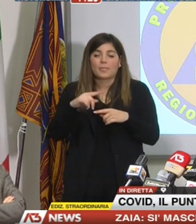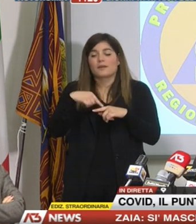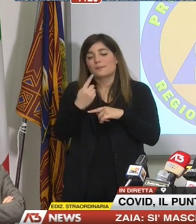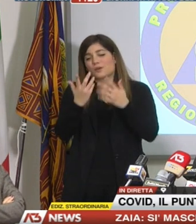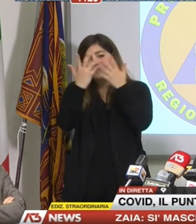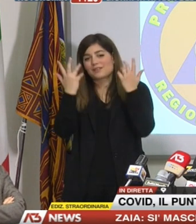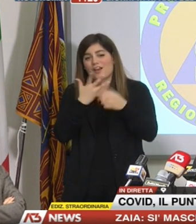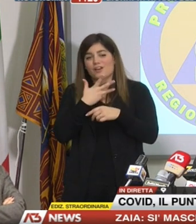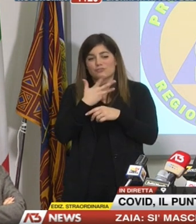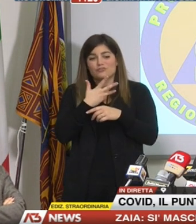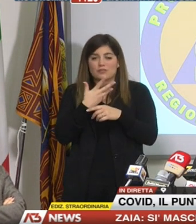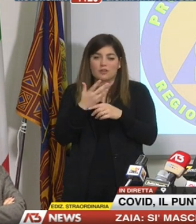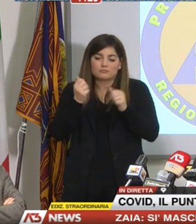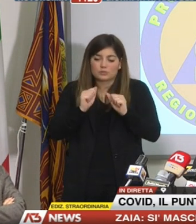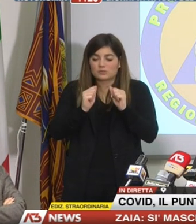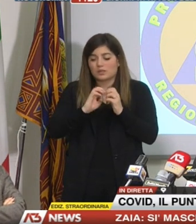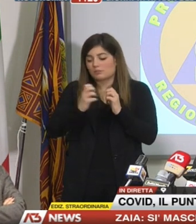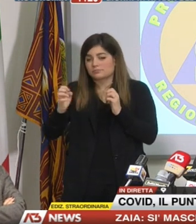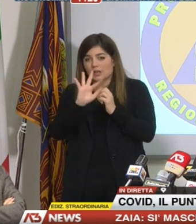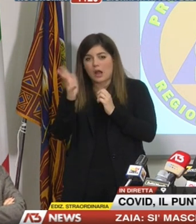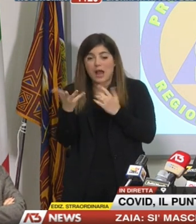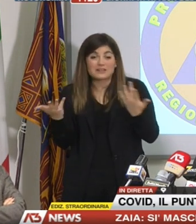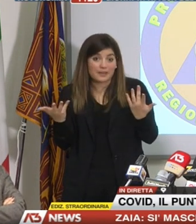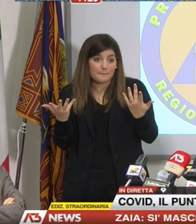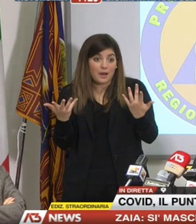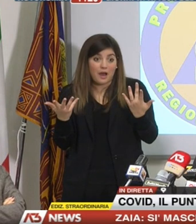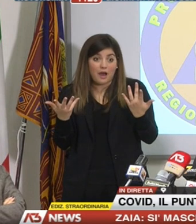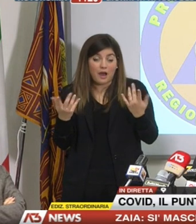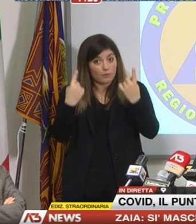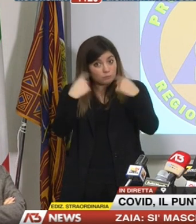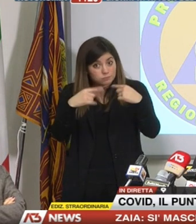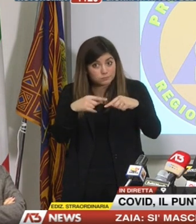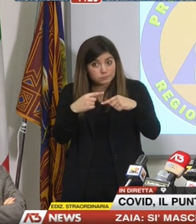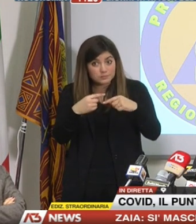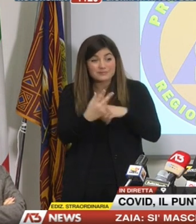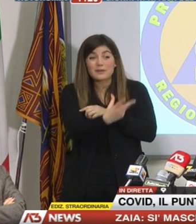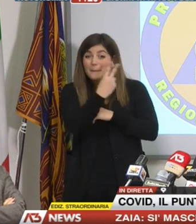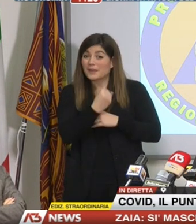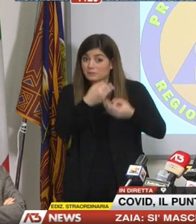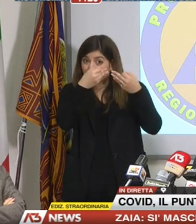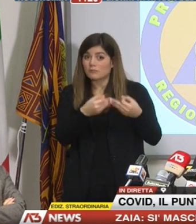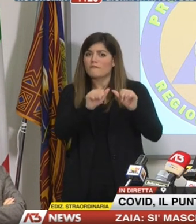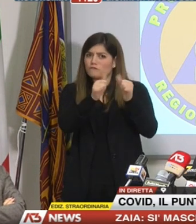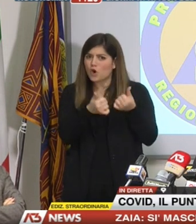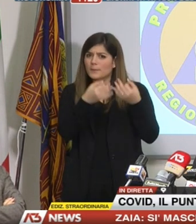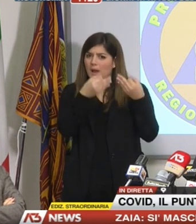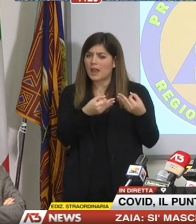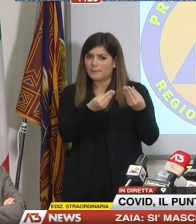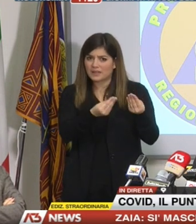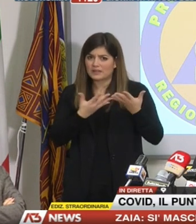magari più intelligenti di quella banale, ma comunque la rassicurazione ci è stata data formalmente. E c'è